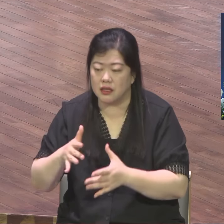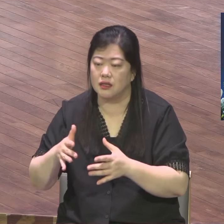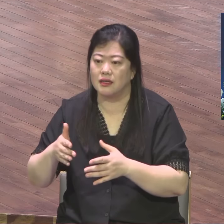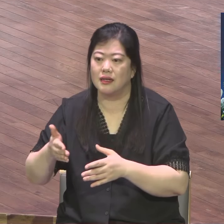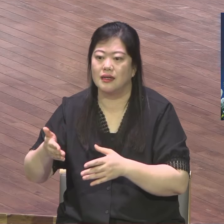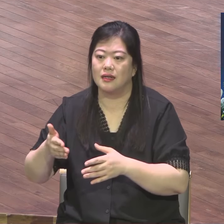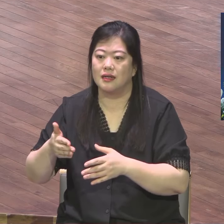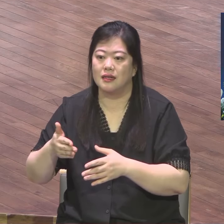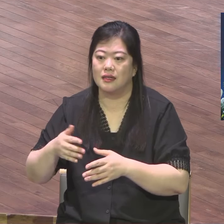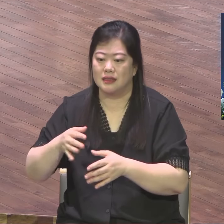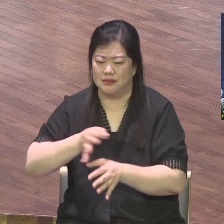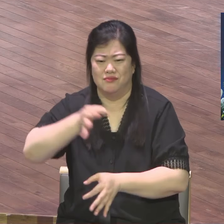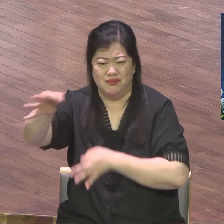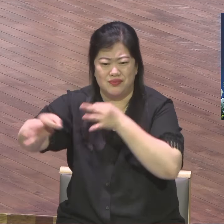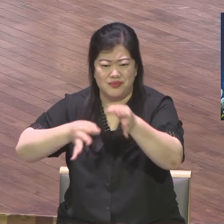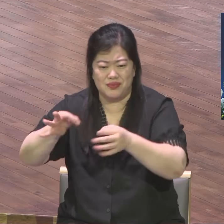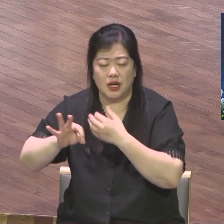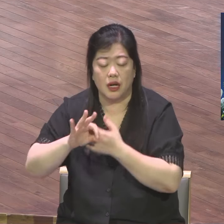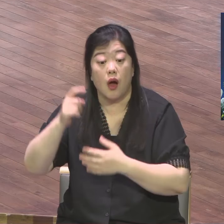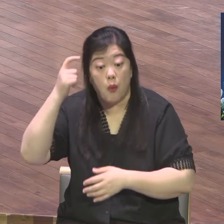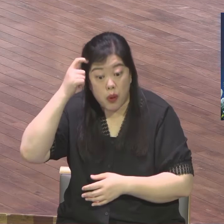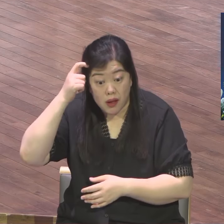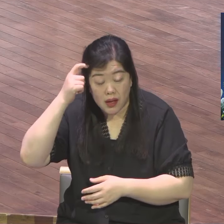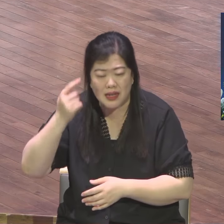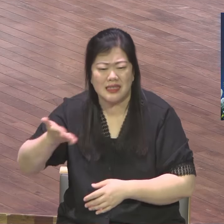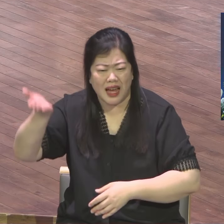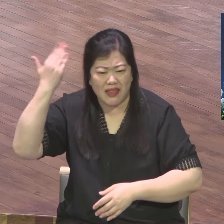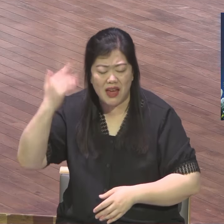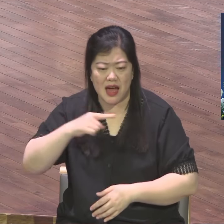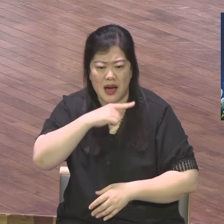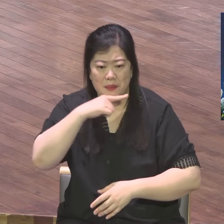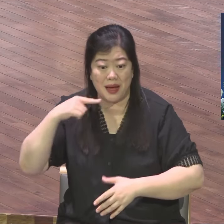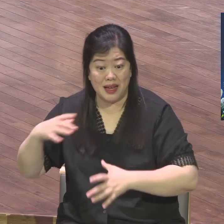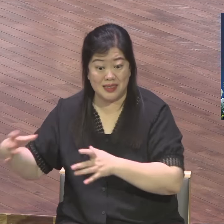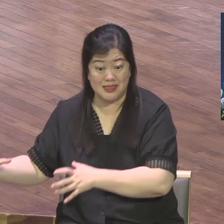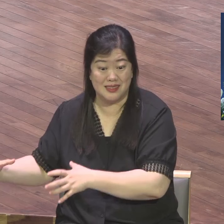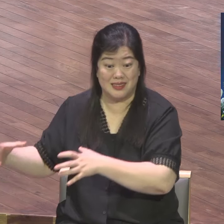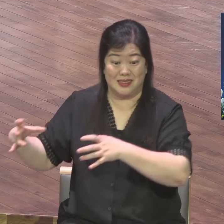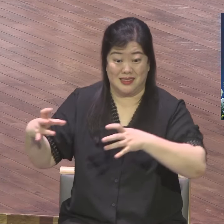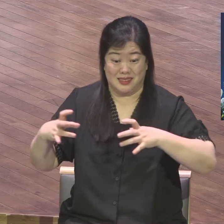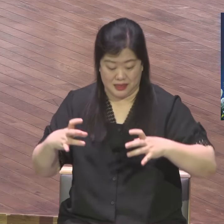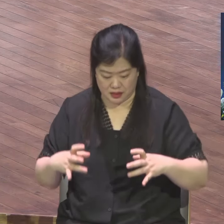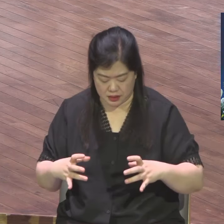우리 세계적인 교회 돼야 되니까. 그런데 헌금이 엄청 줄었습니다.